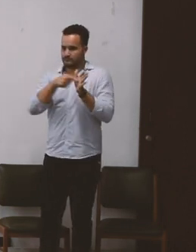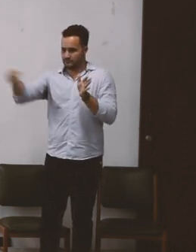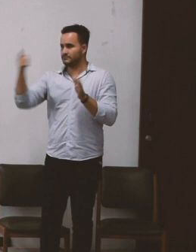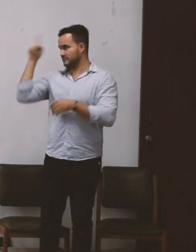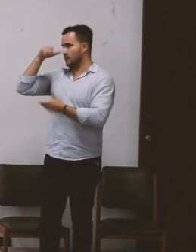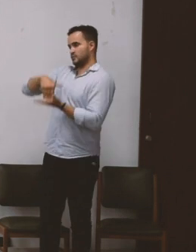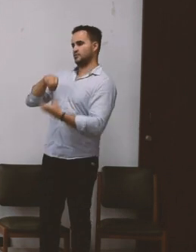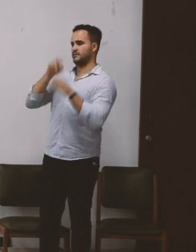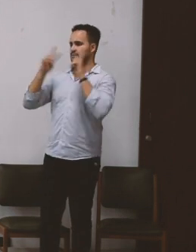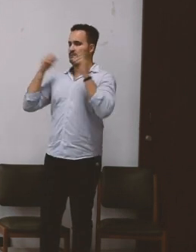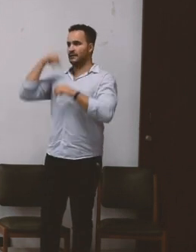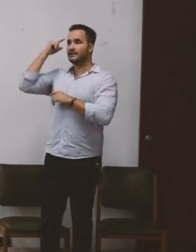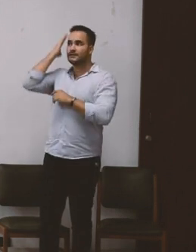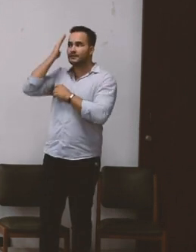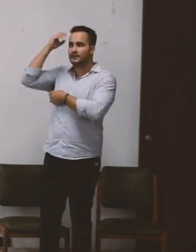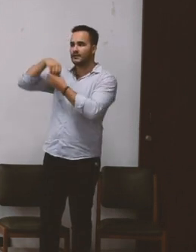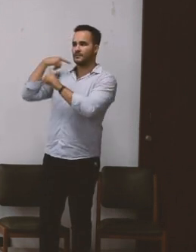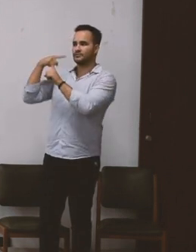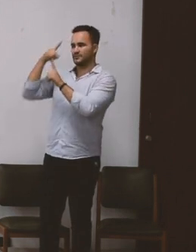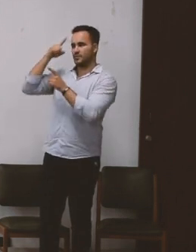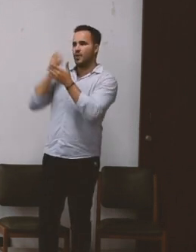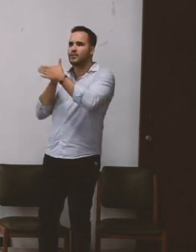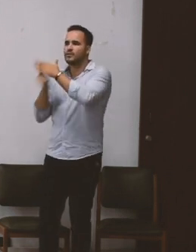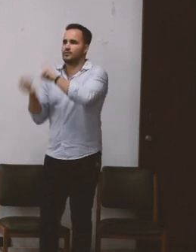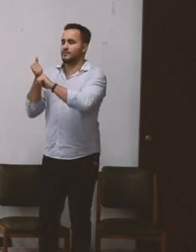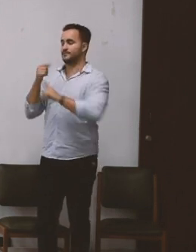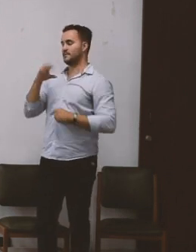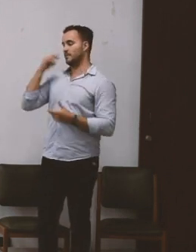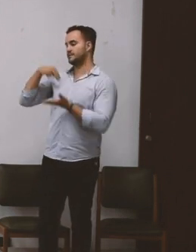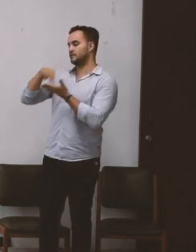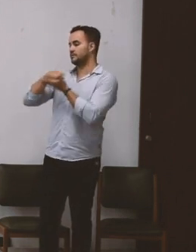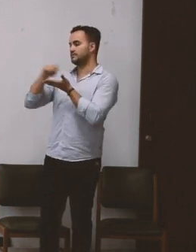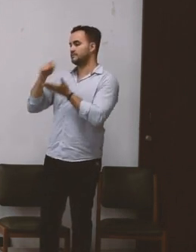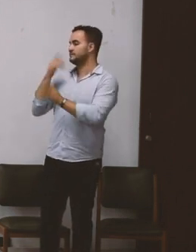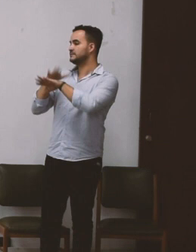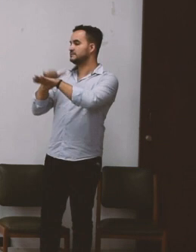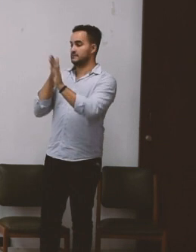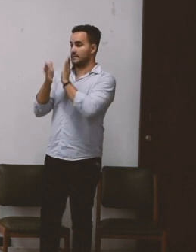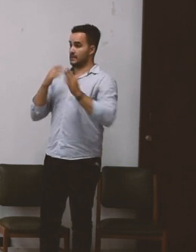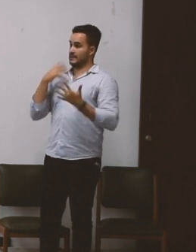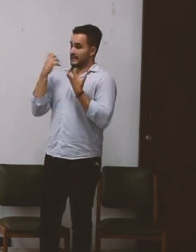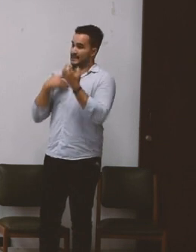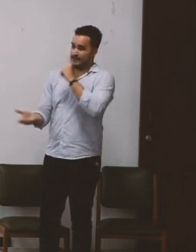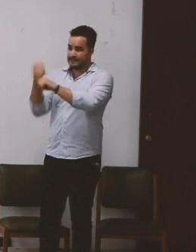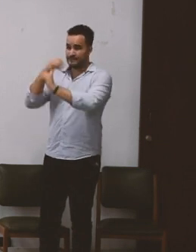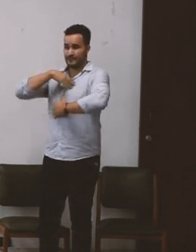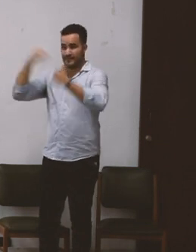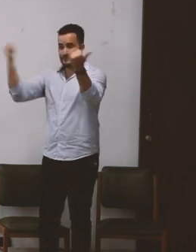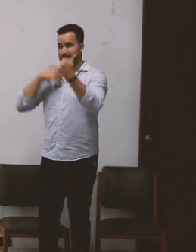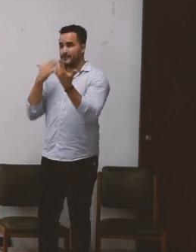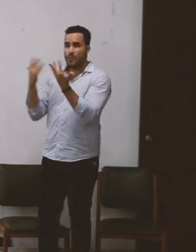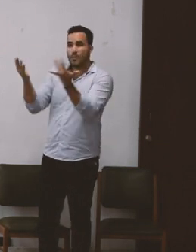de pensamientos positivos. Eva Illouz y Edgar Cabanas explican que la búsqueda de felicidad ha servido para repensar el